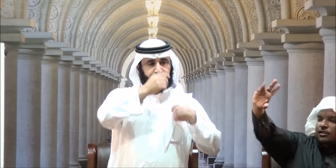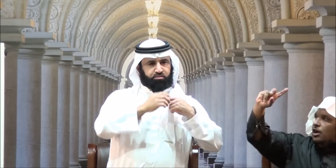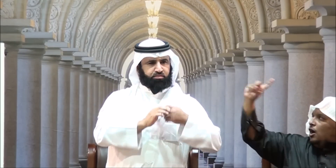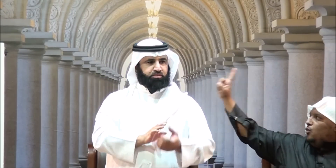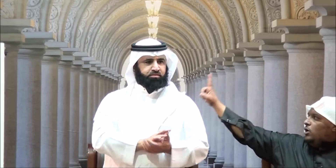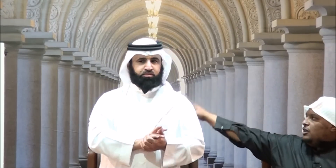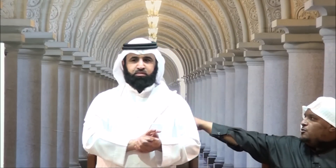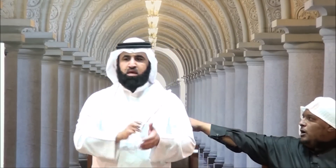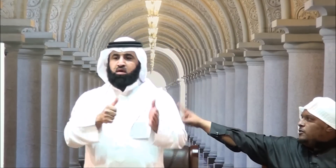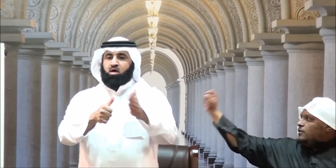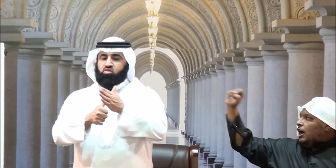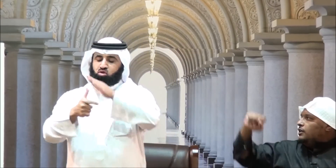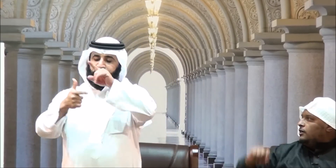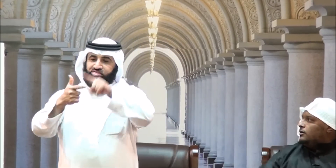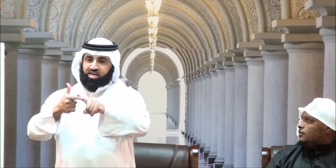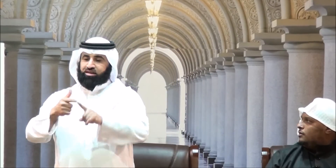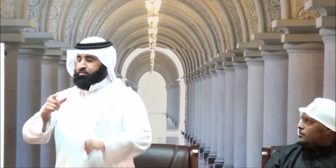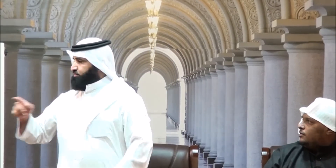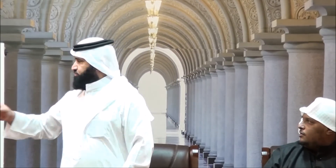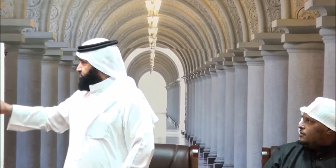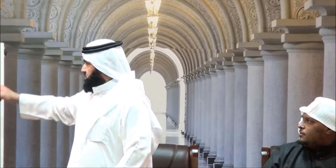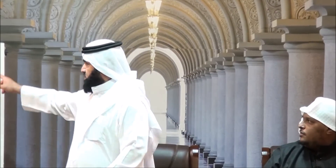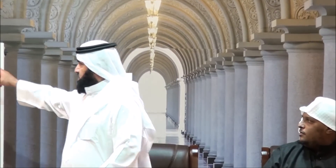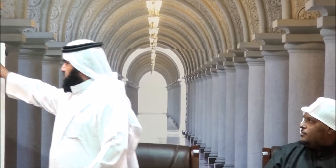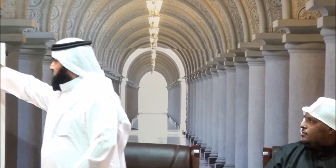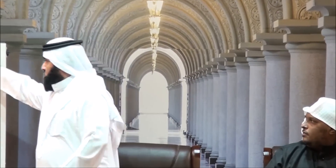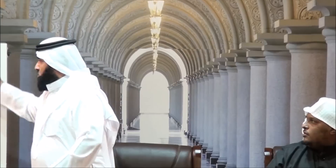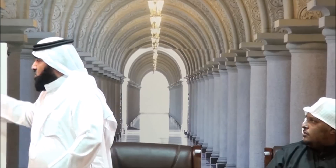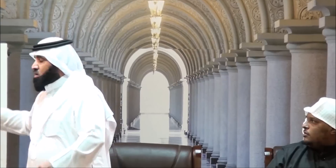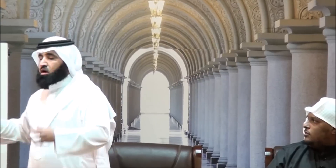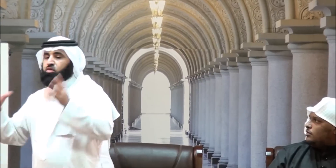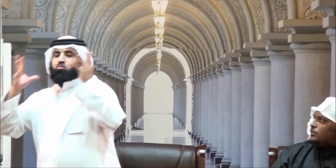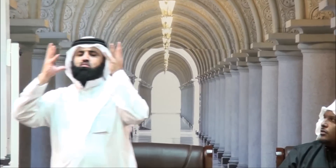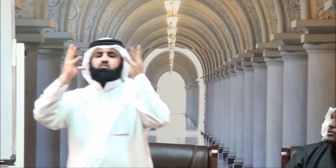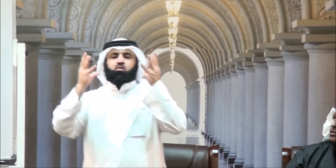هذه أول أسباب السعادة.